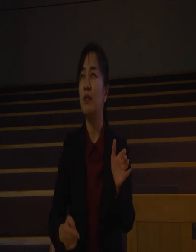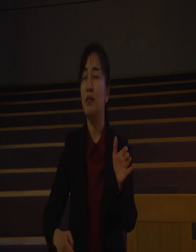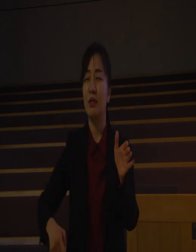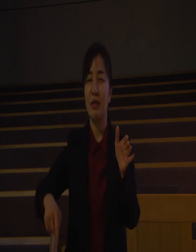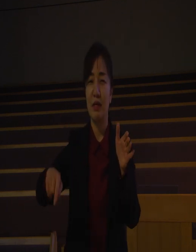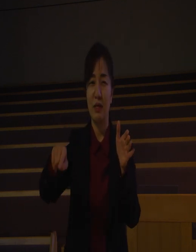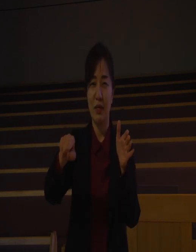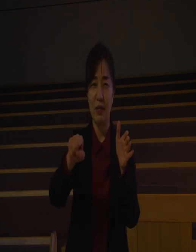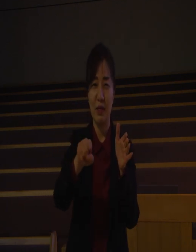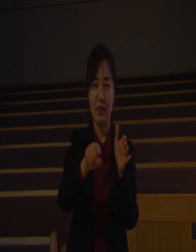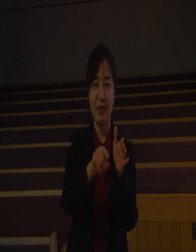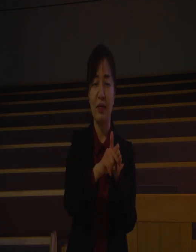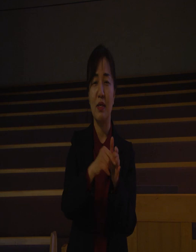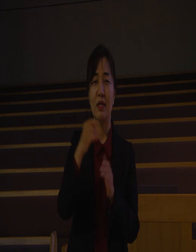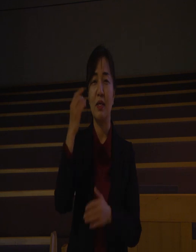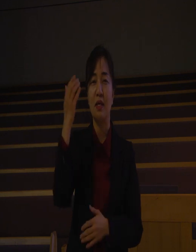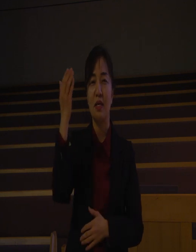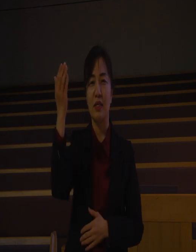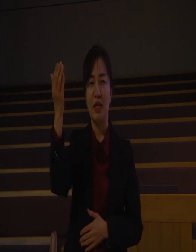사람들